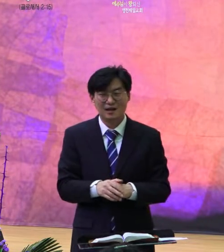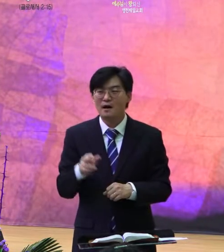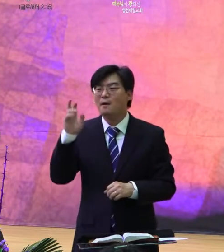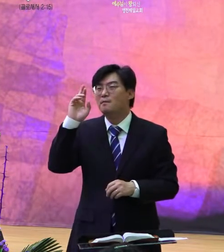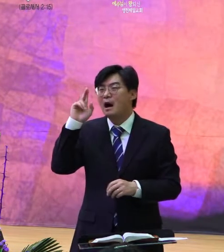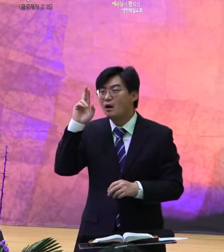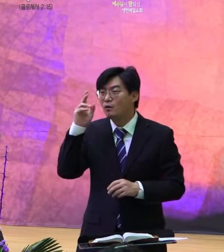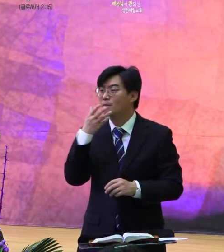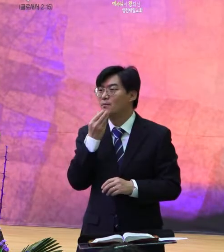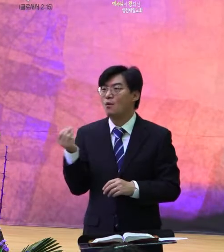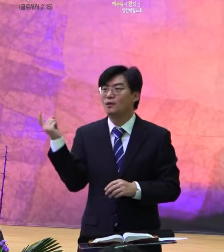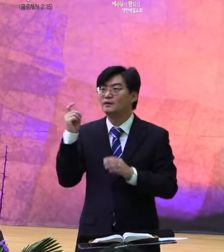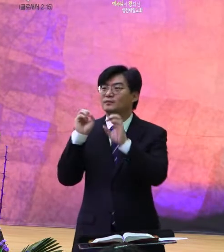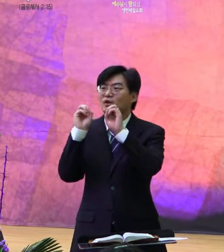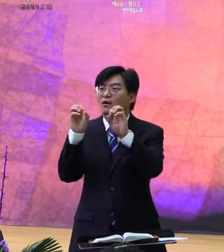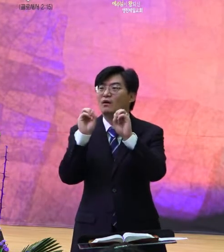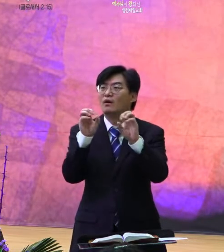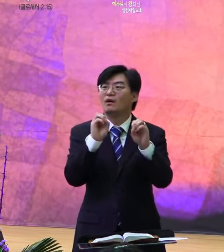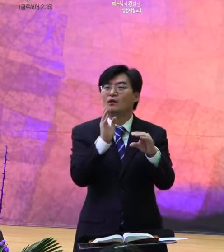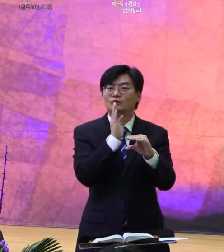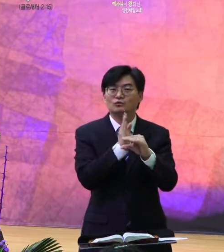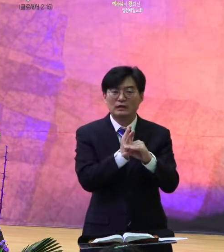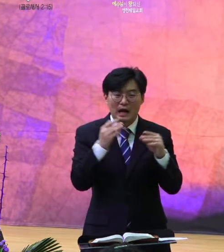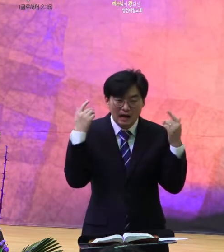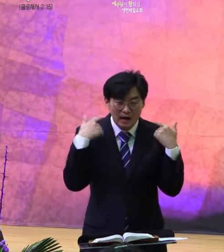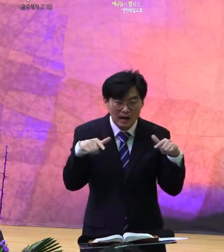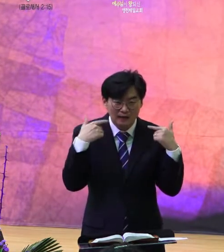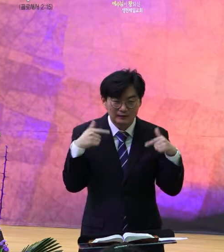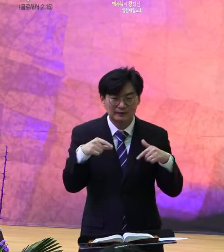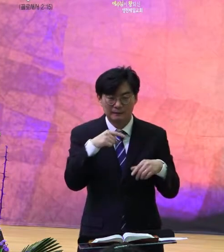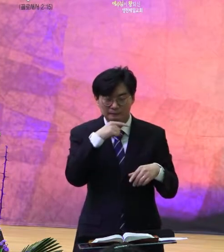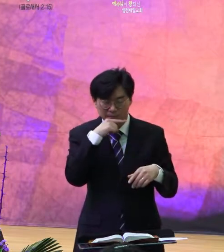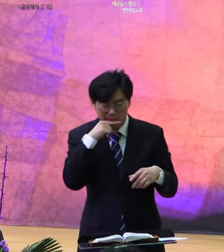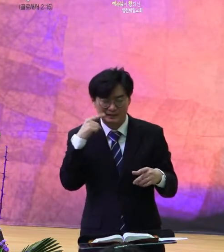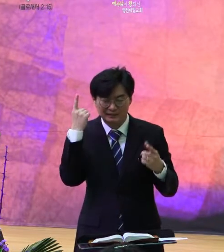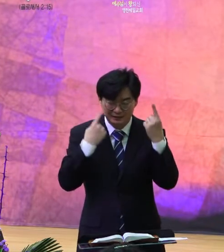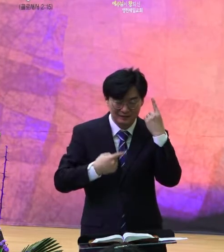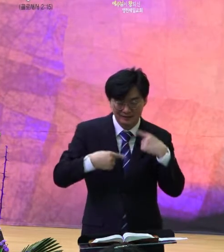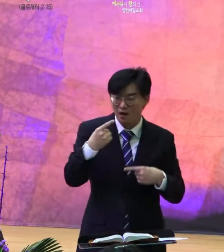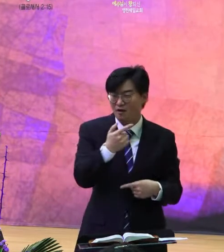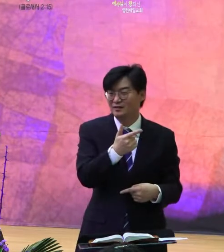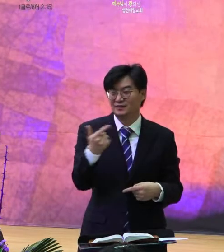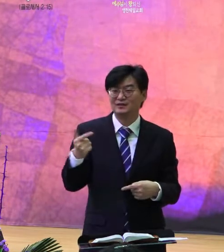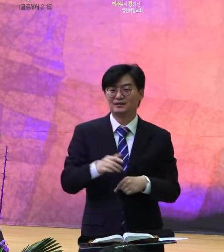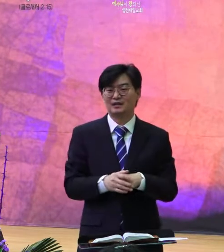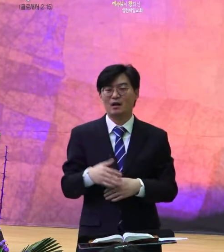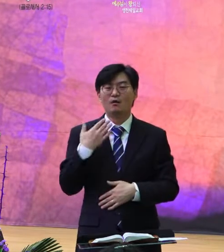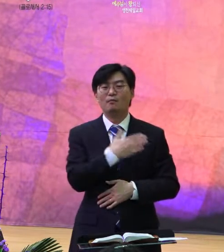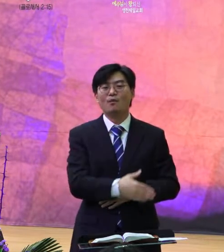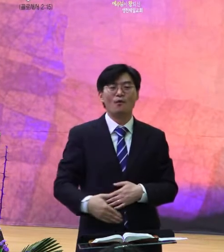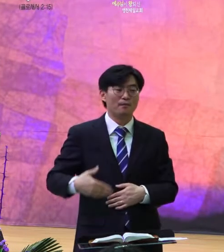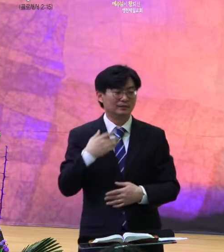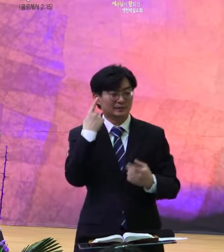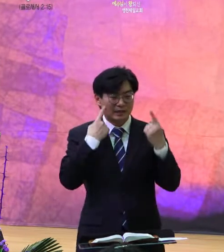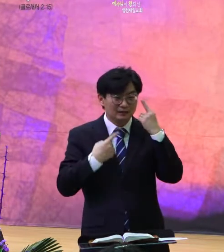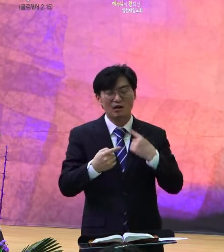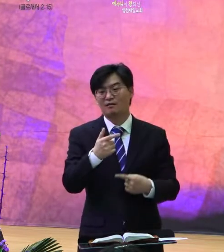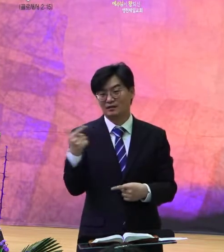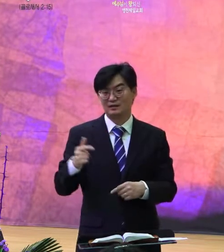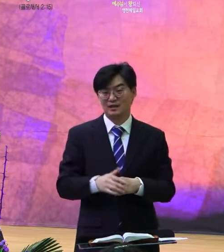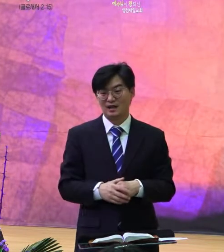여정 속에서 그가 피투성이가 된 적이 얼마나 많았겠습니까? 그의 온몸이